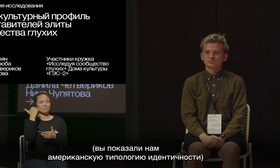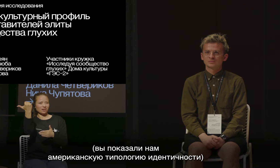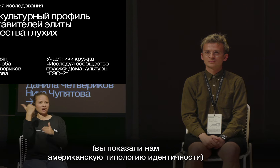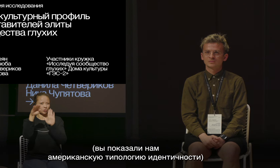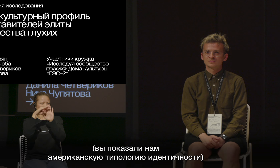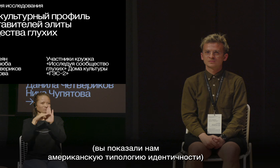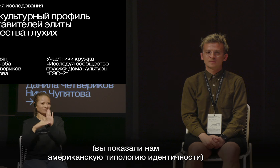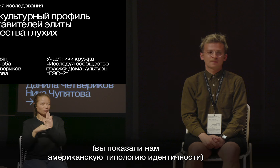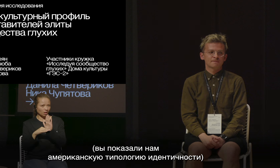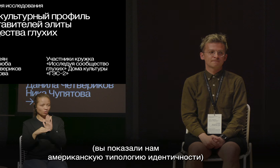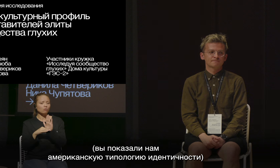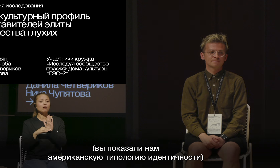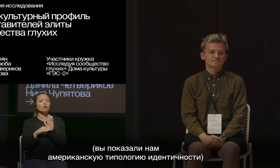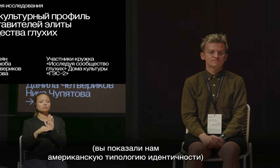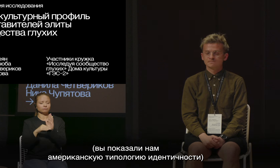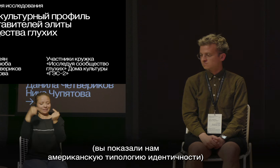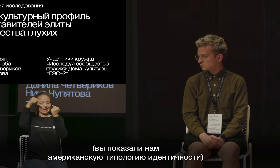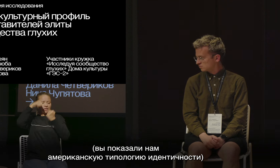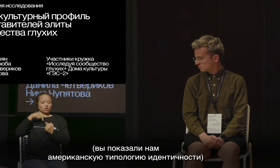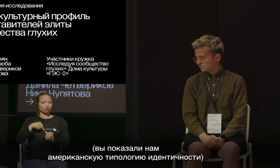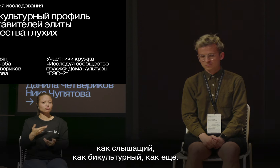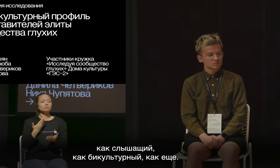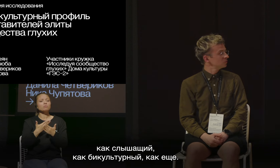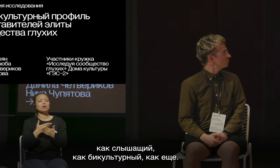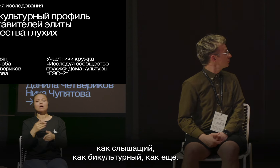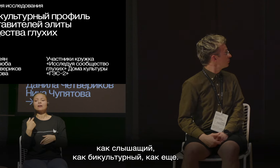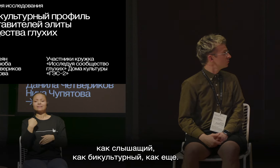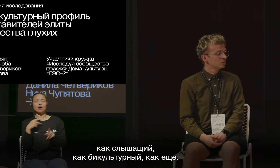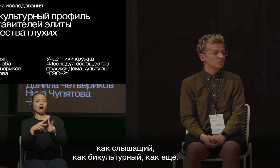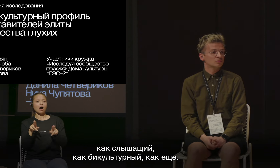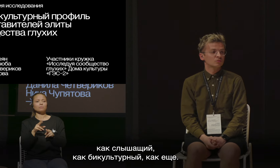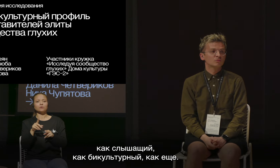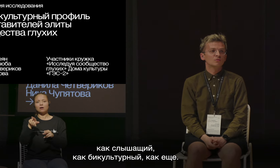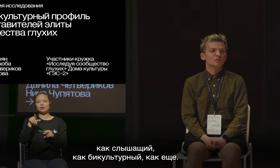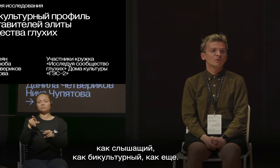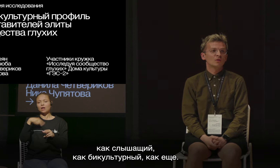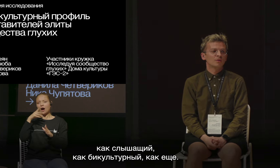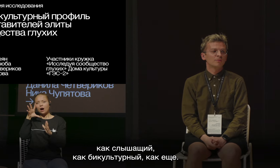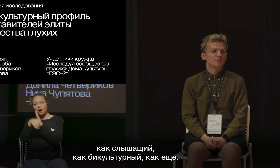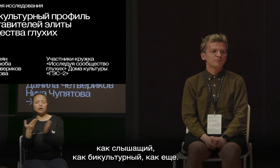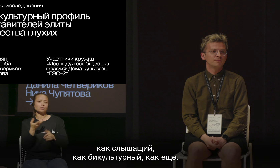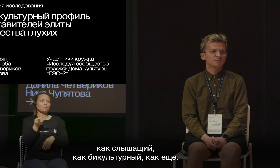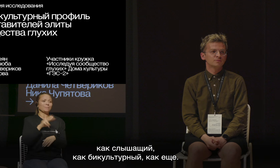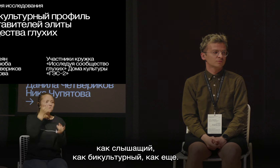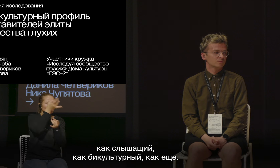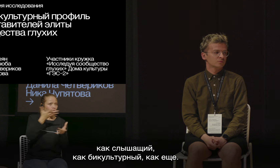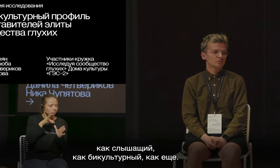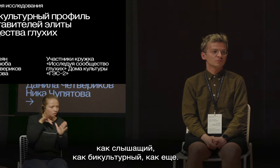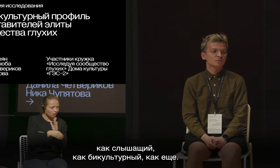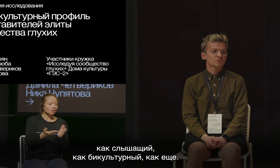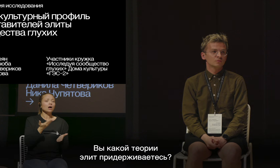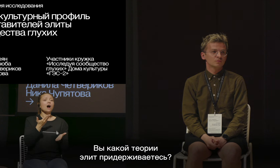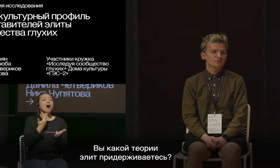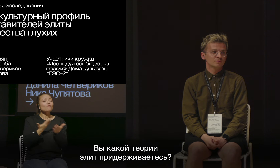типологию идентичности, как слышащий, как бикультурная, как еще. А что делают? Вот именно дальше уже